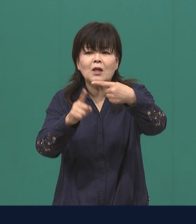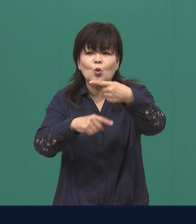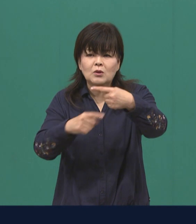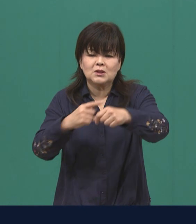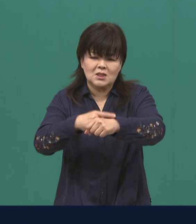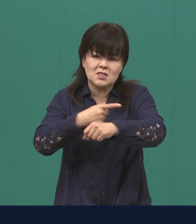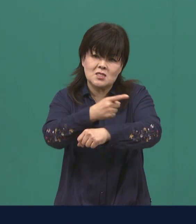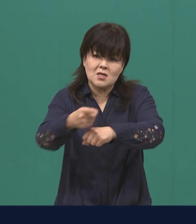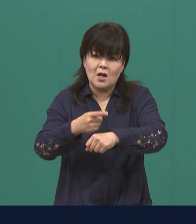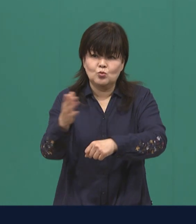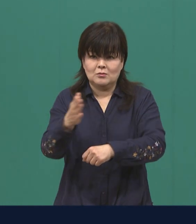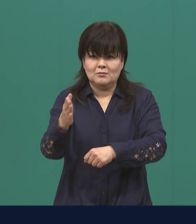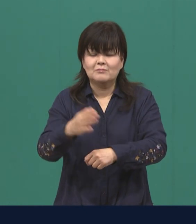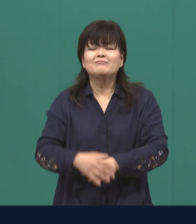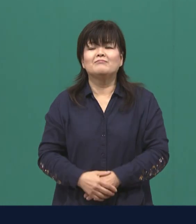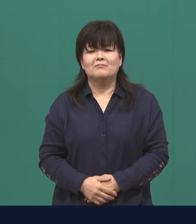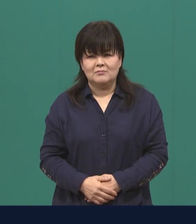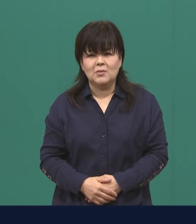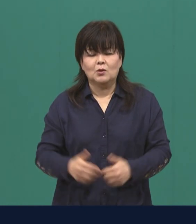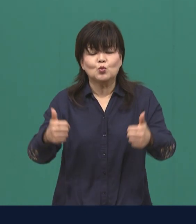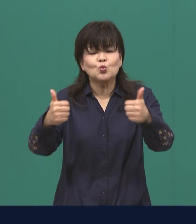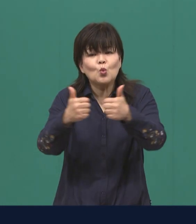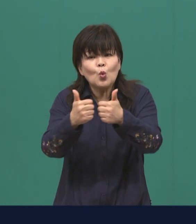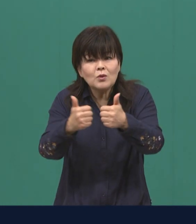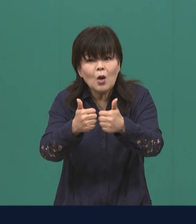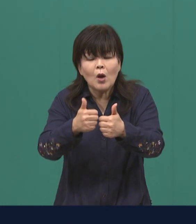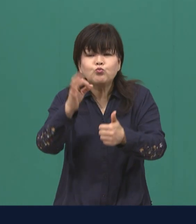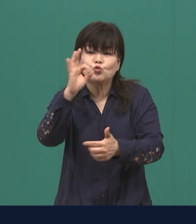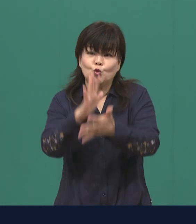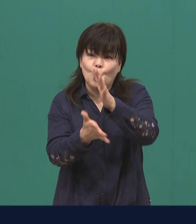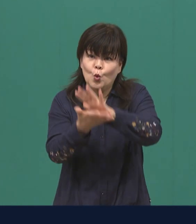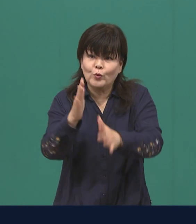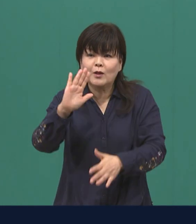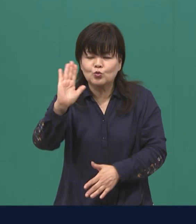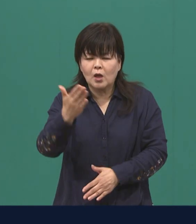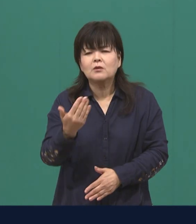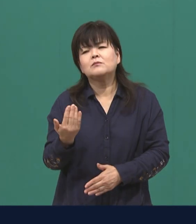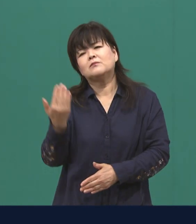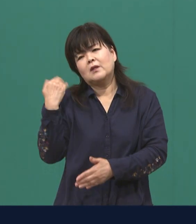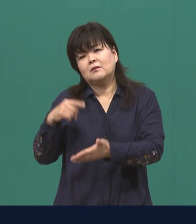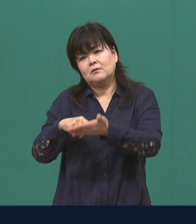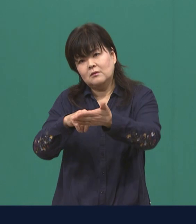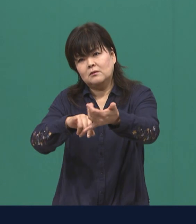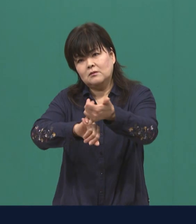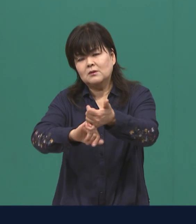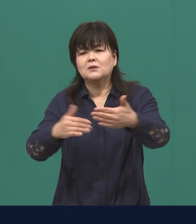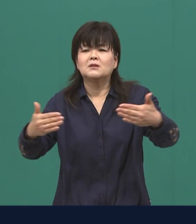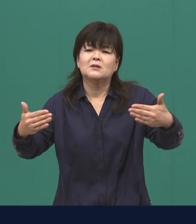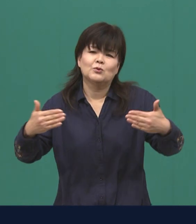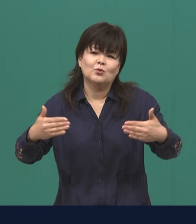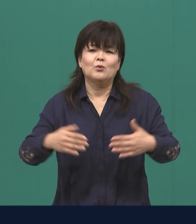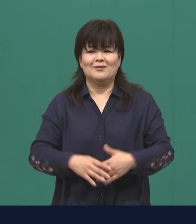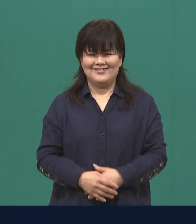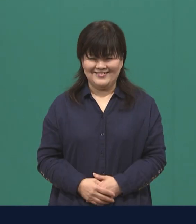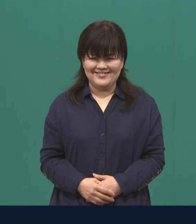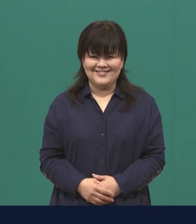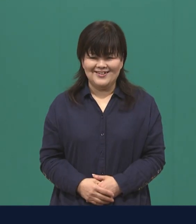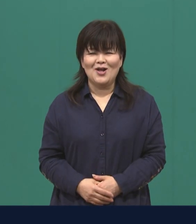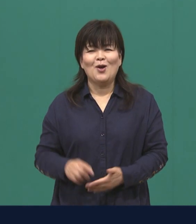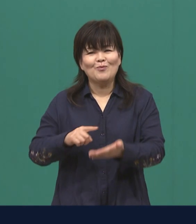相談は1人1時間程度です。相談は無料ですが事前に予約が必要です。